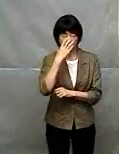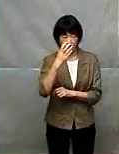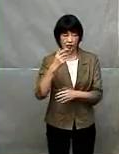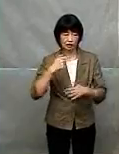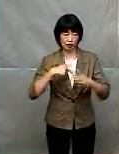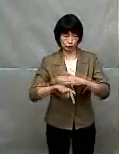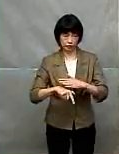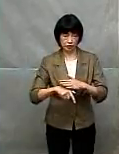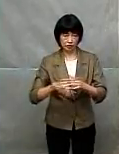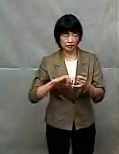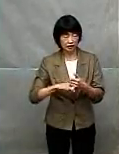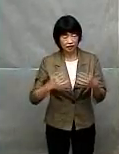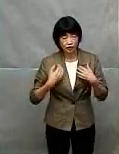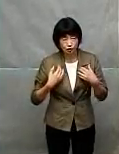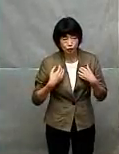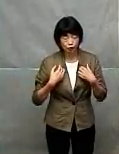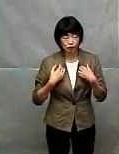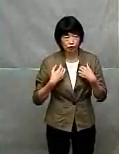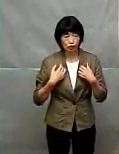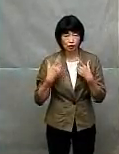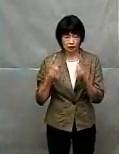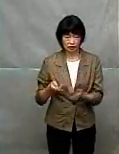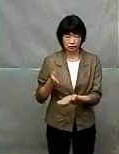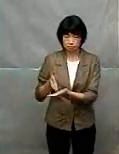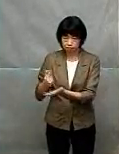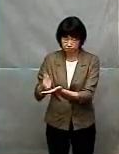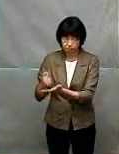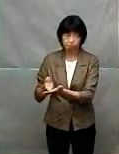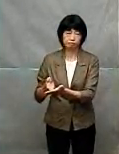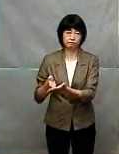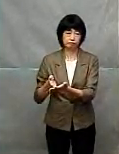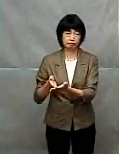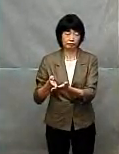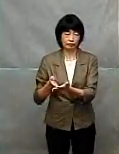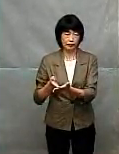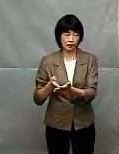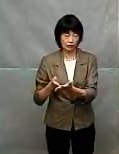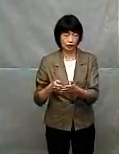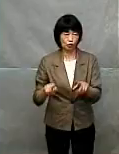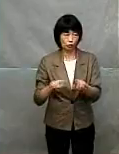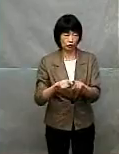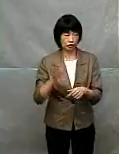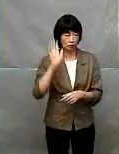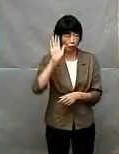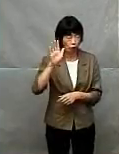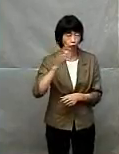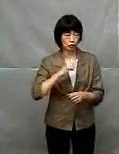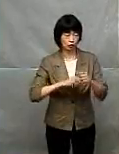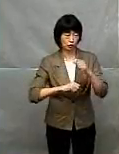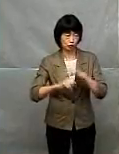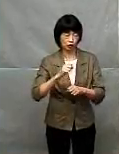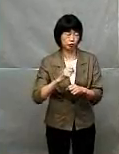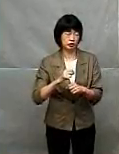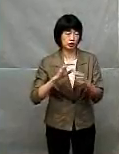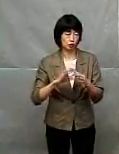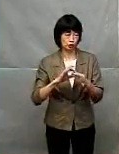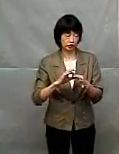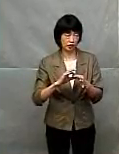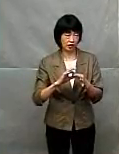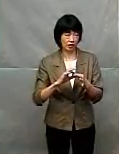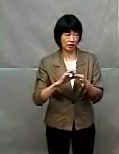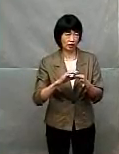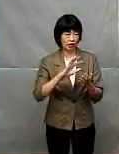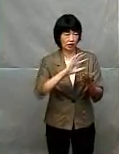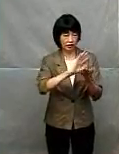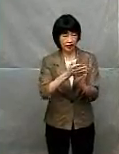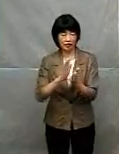義や必要性をしっかりと訴えていくとともに、今後の取り組みにあたっての関係圏の